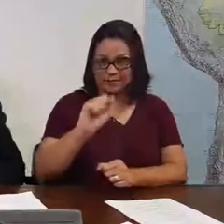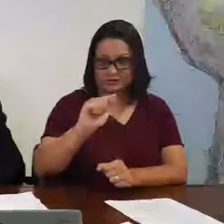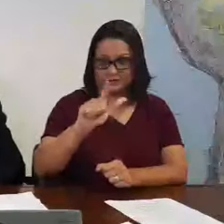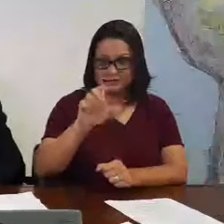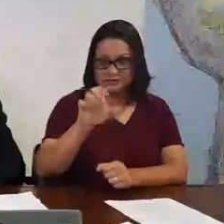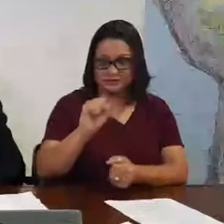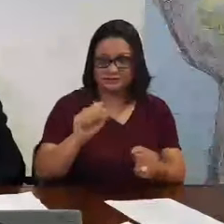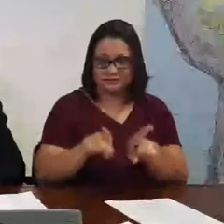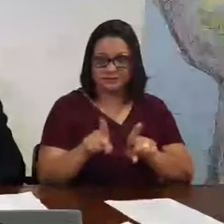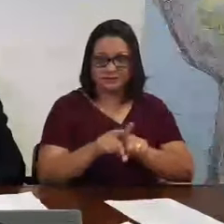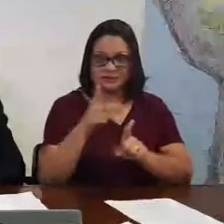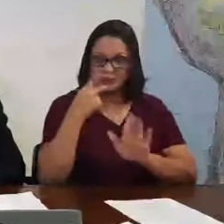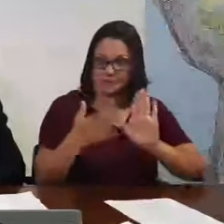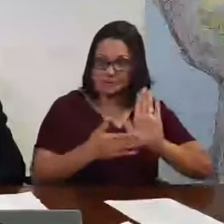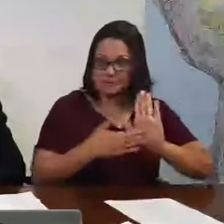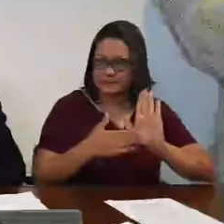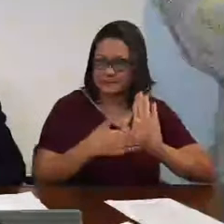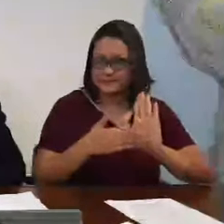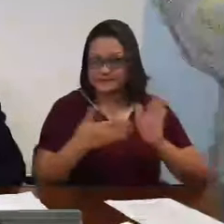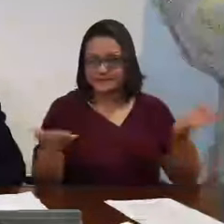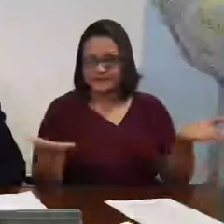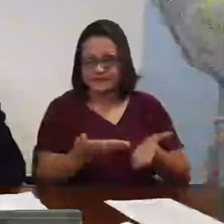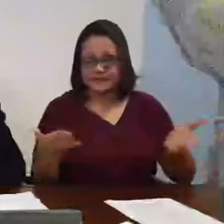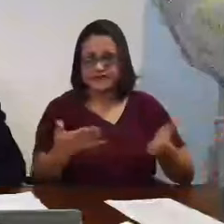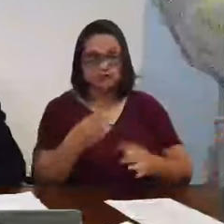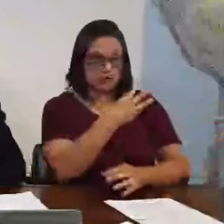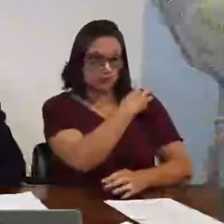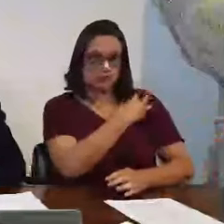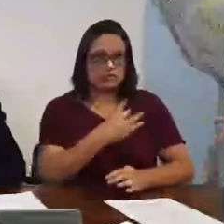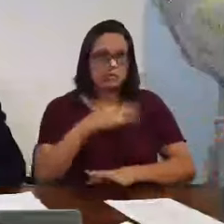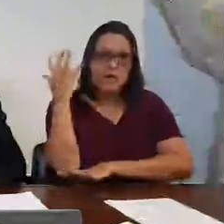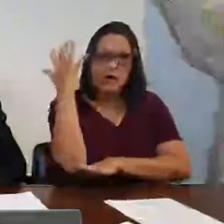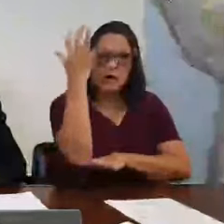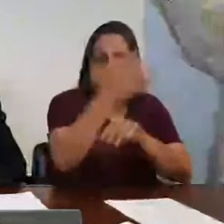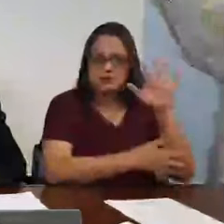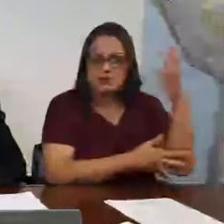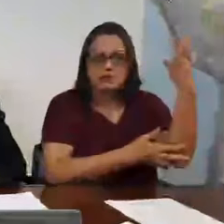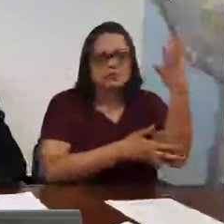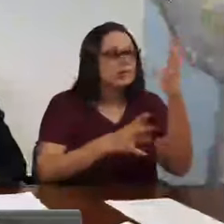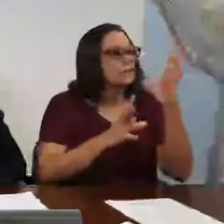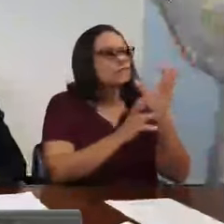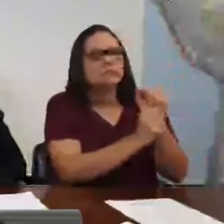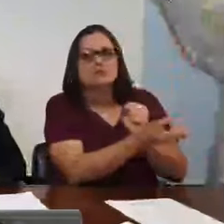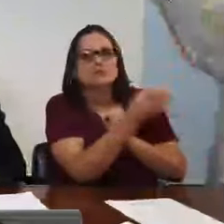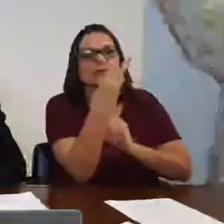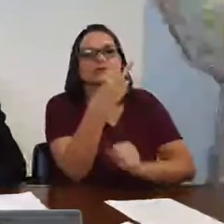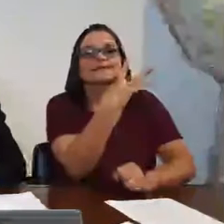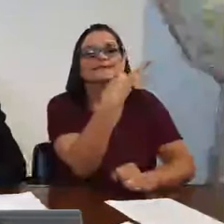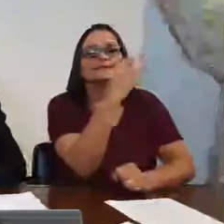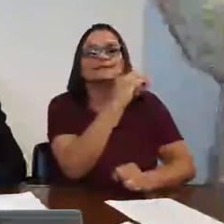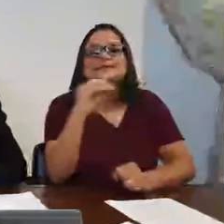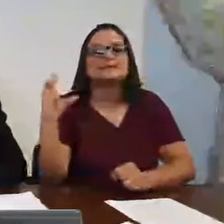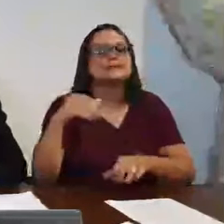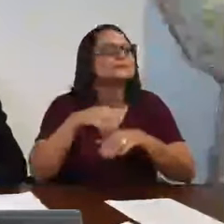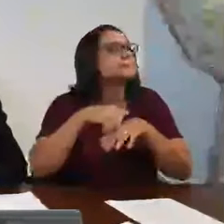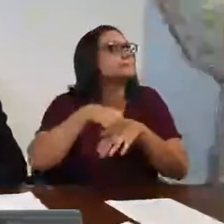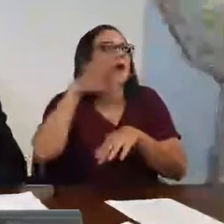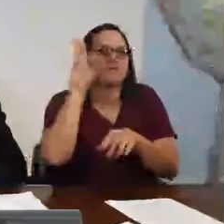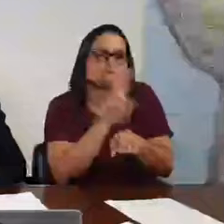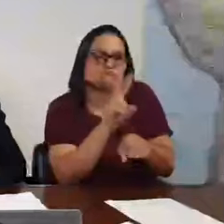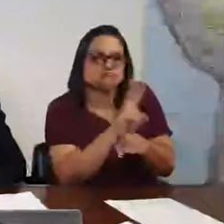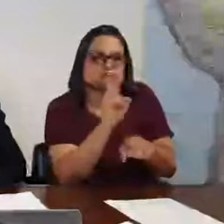hoje. O Ministério do Meio Ambiente tem mais de 300 unidades de conservação conduzidas pelo ICMBio, e